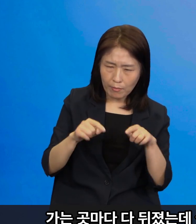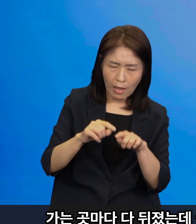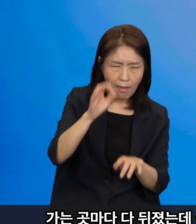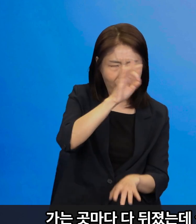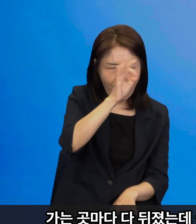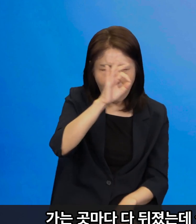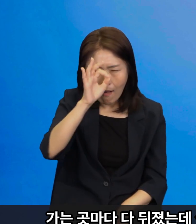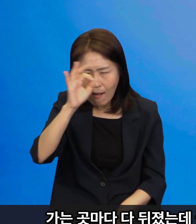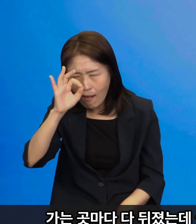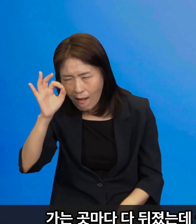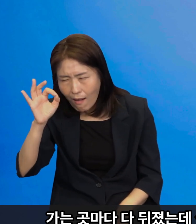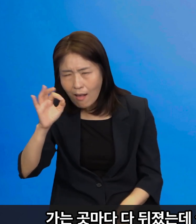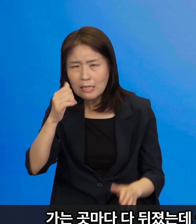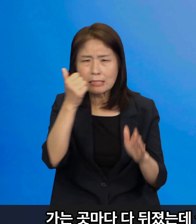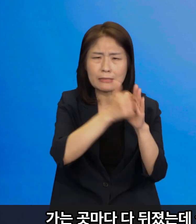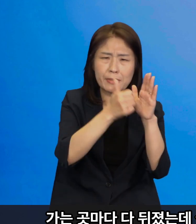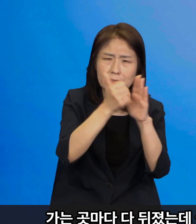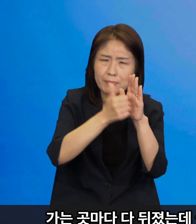뒤졌는데